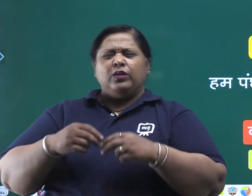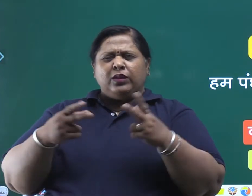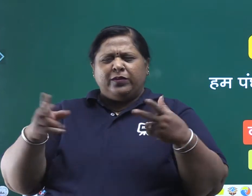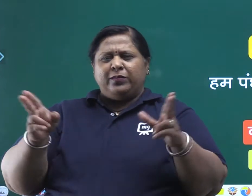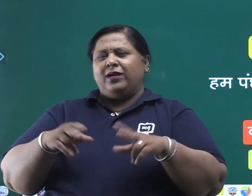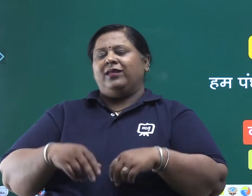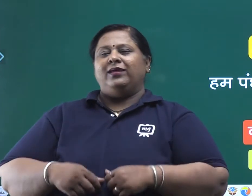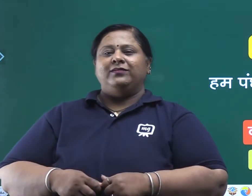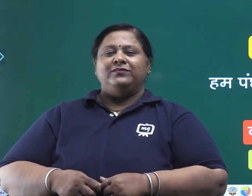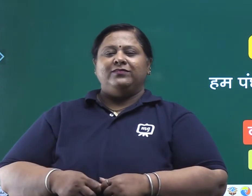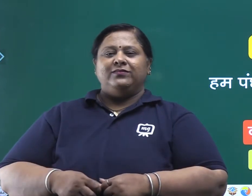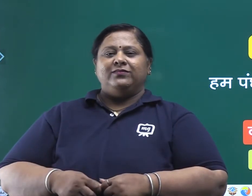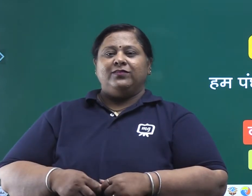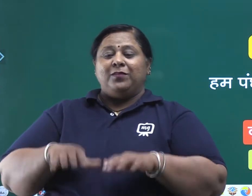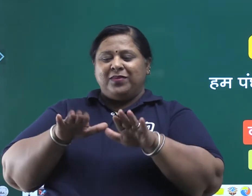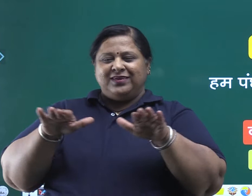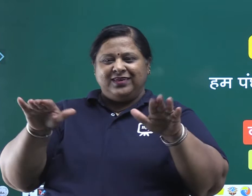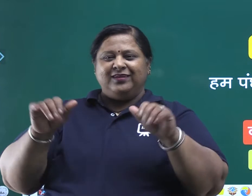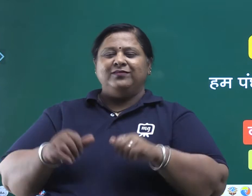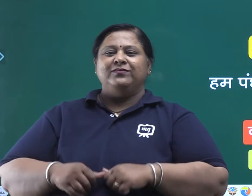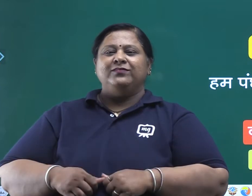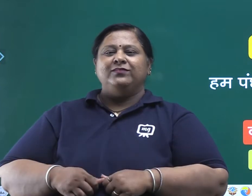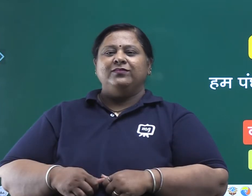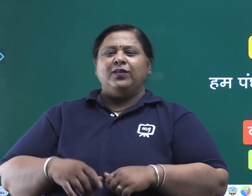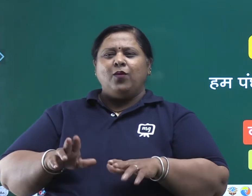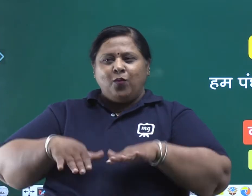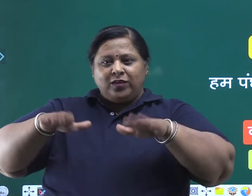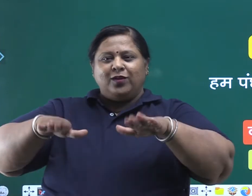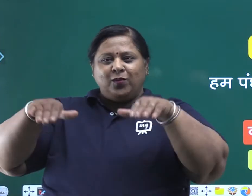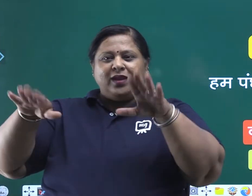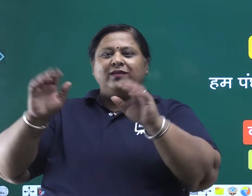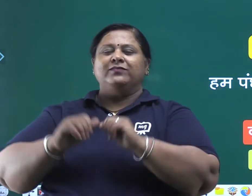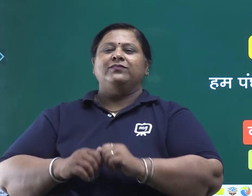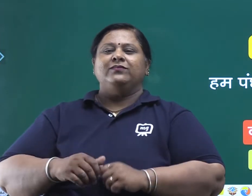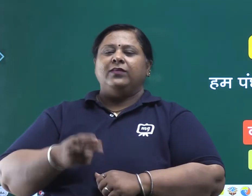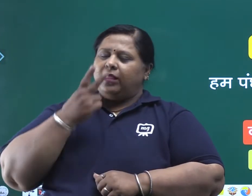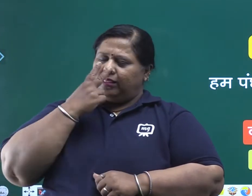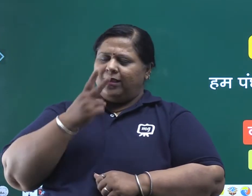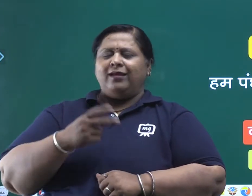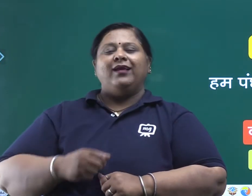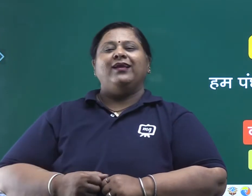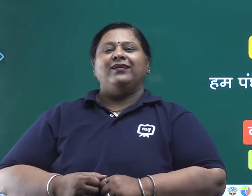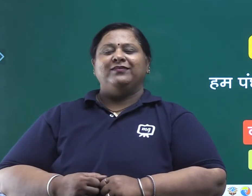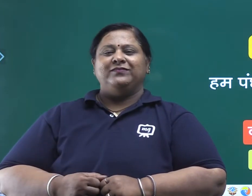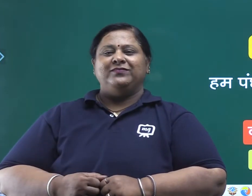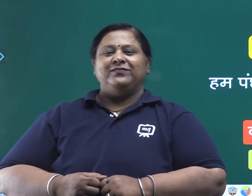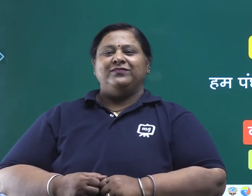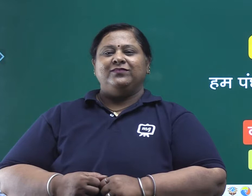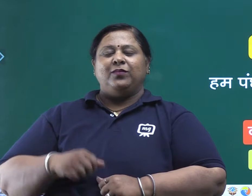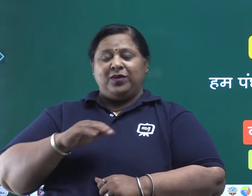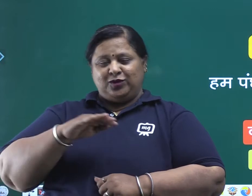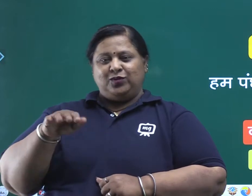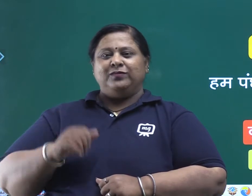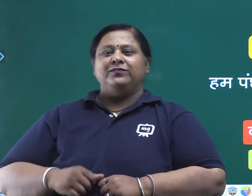के पक्षी उड़ते हुए देख रहे हैं।